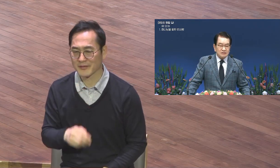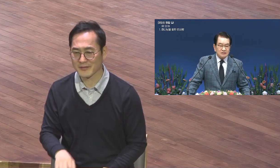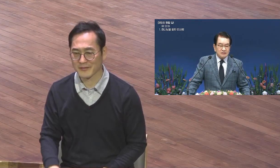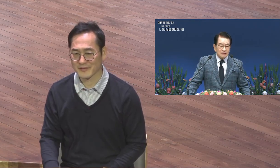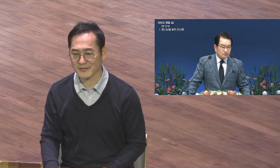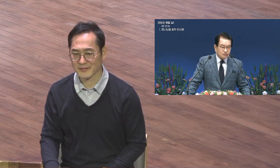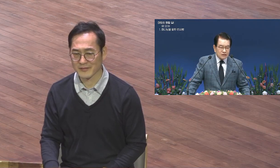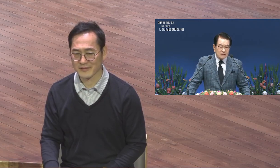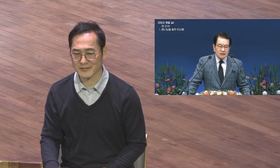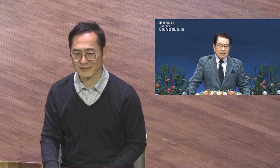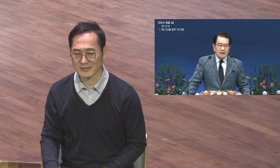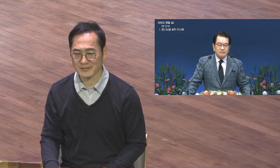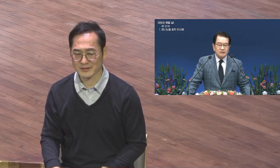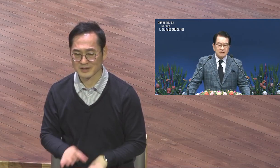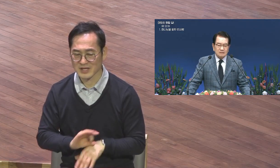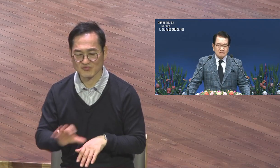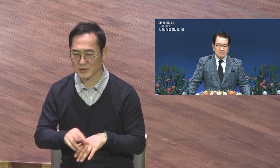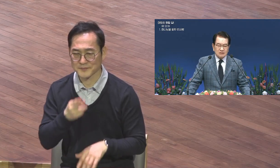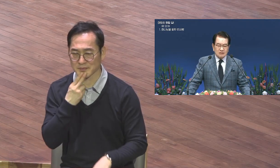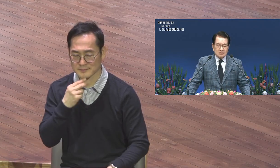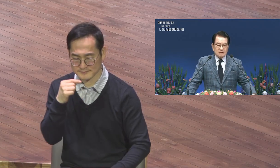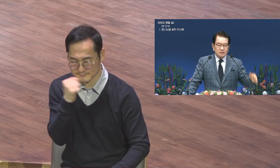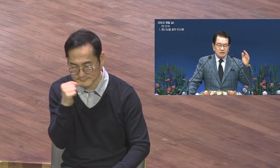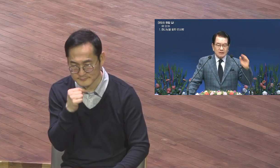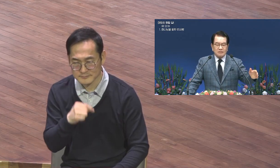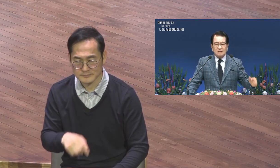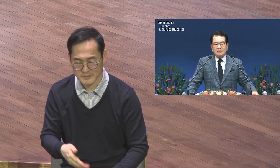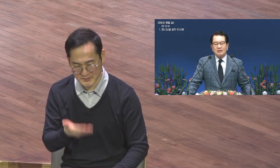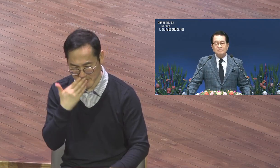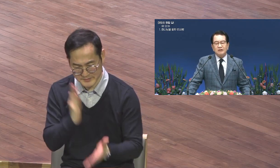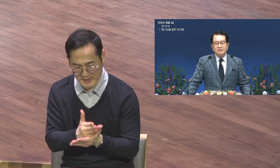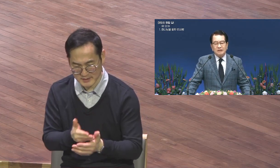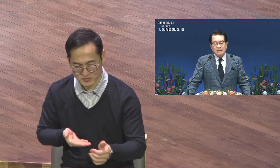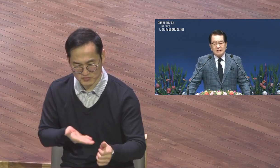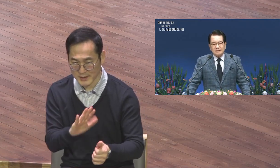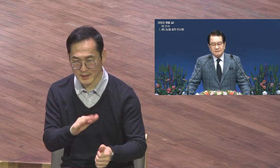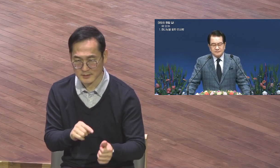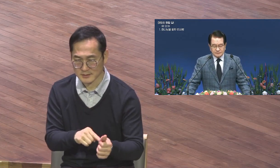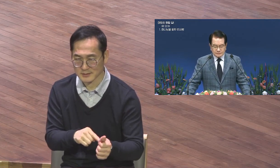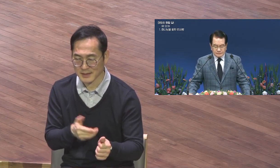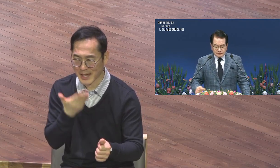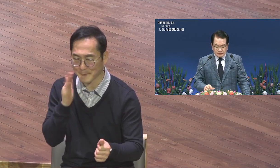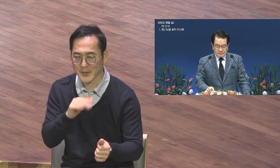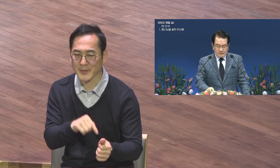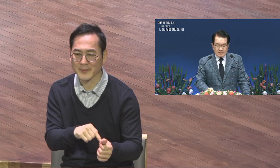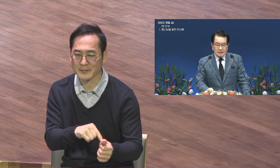정직해요. 얼렁뚱땅 그래 안 합니다. 너 먹지 마. 그건 큰 벌입니다.